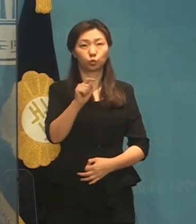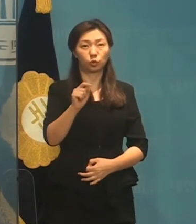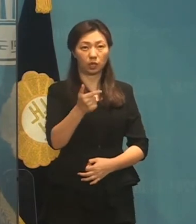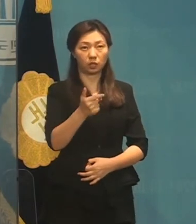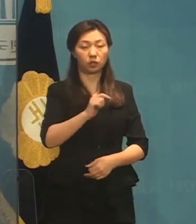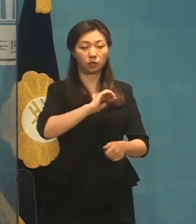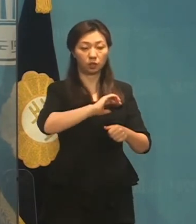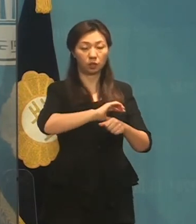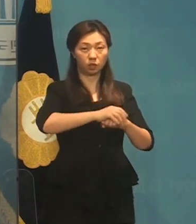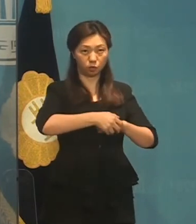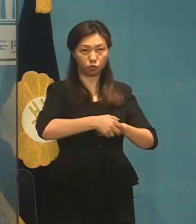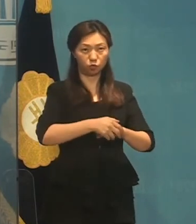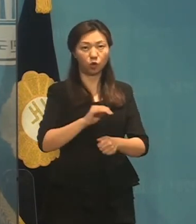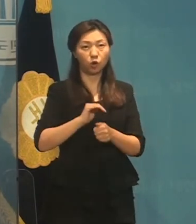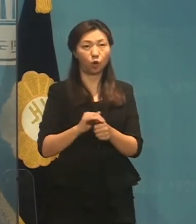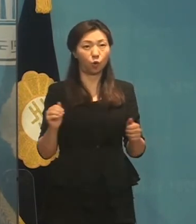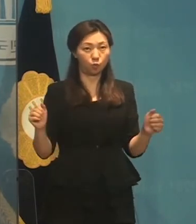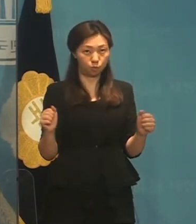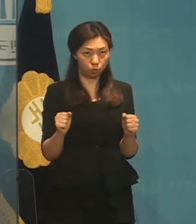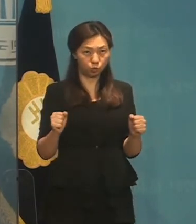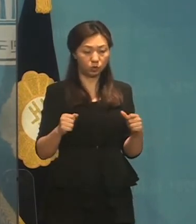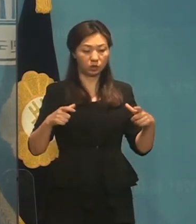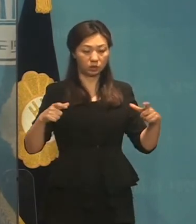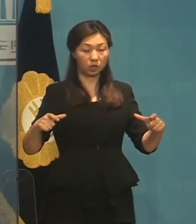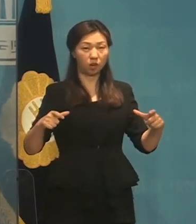대구경북 정책 공약을 말씀드리겠습니다.